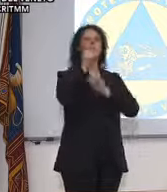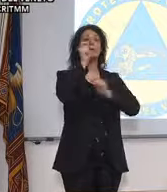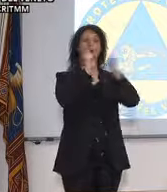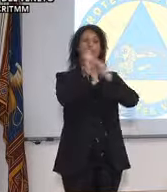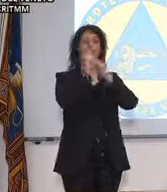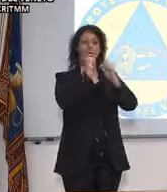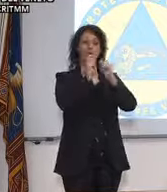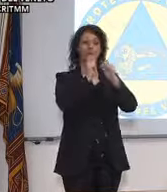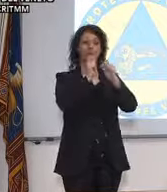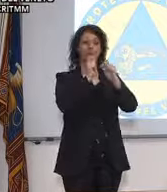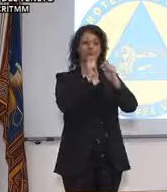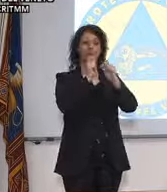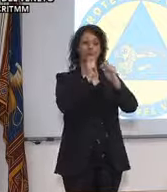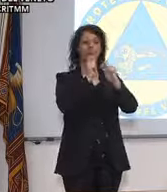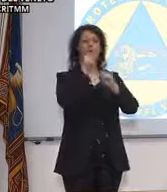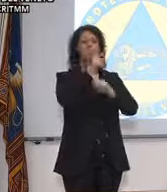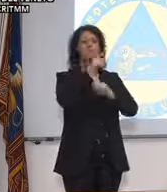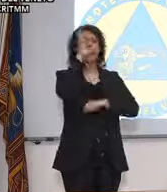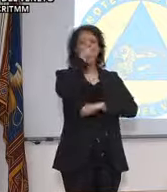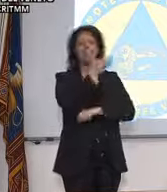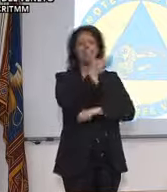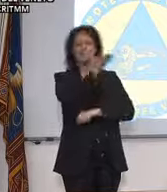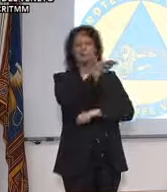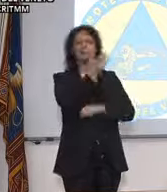di capire gli effetti del lockdown